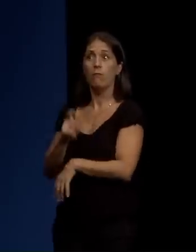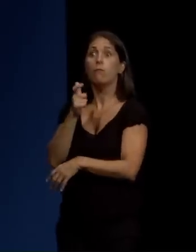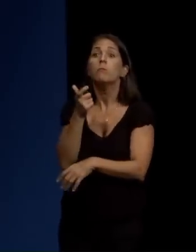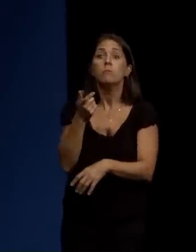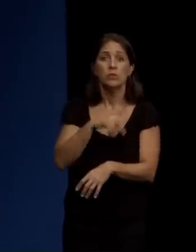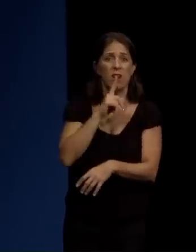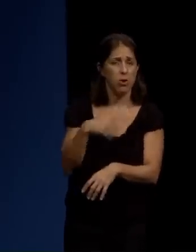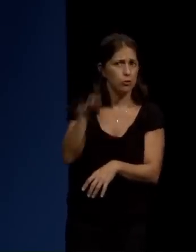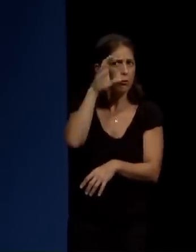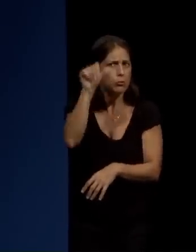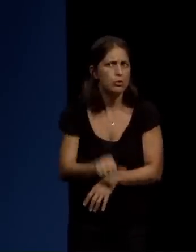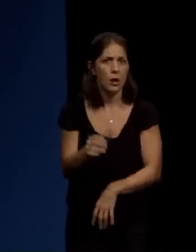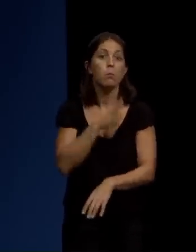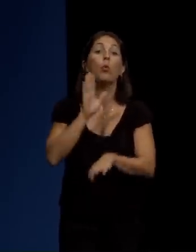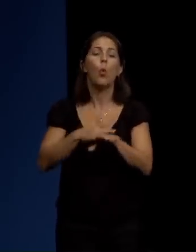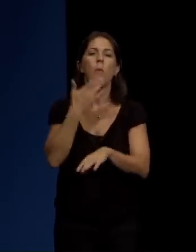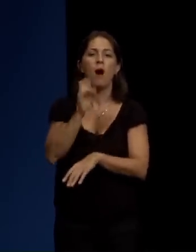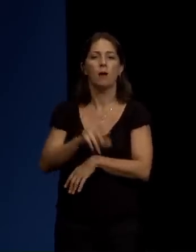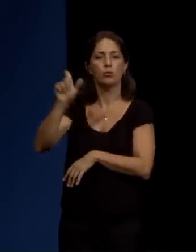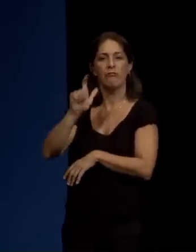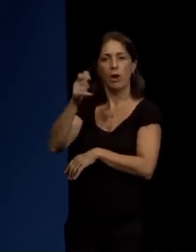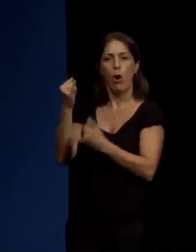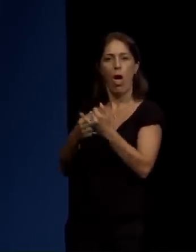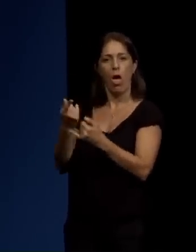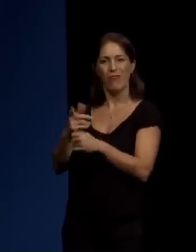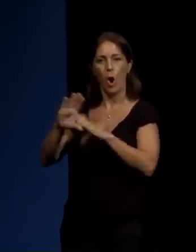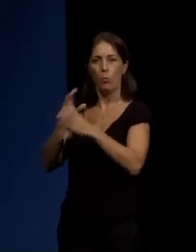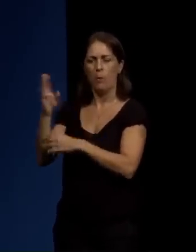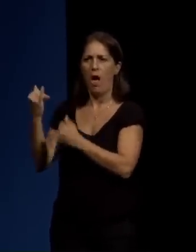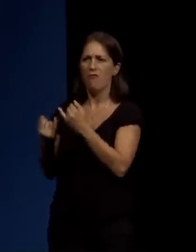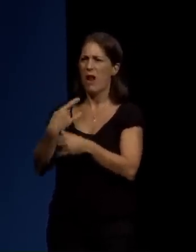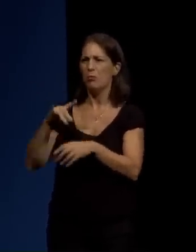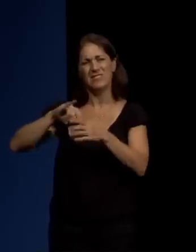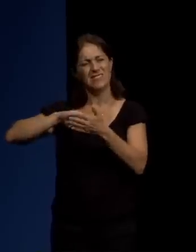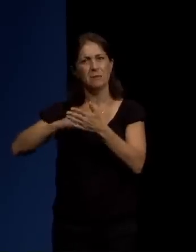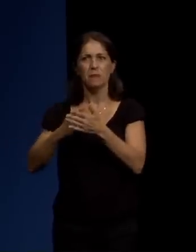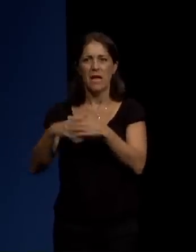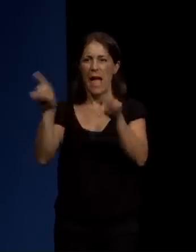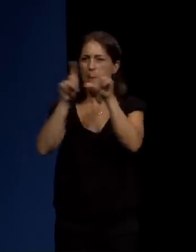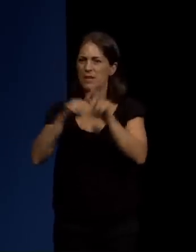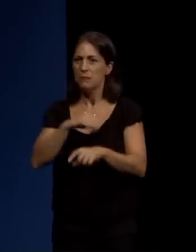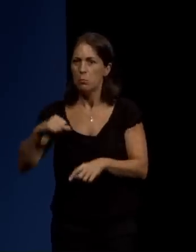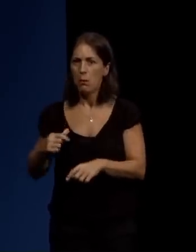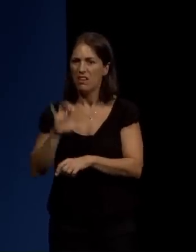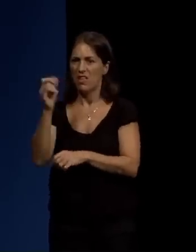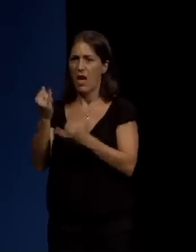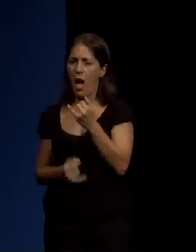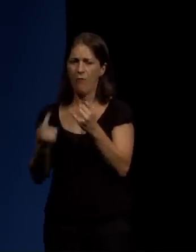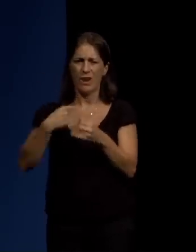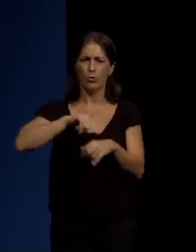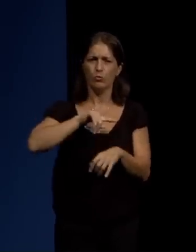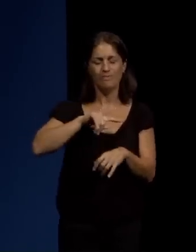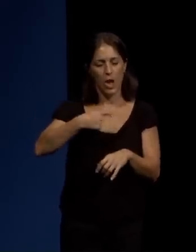goberno, o do Partido Popular, antepón os intereses de empresas privadas como Ence a defensa da riqueza medioambiental de